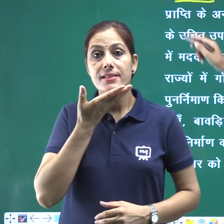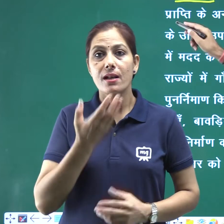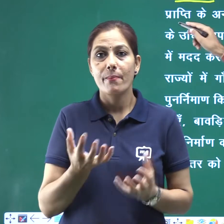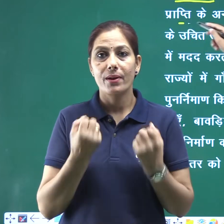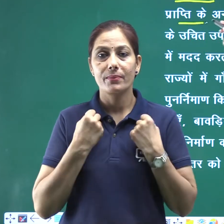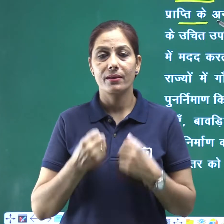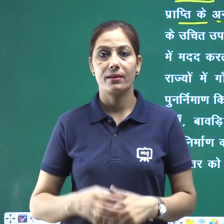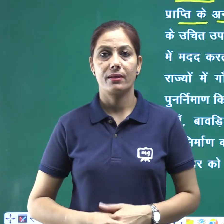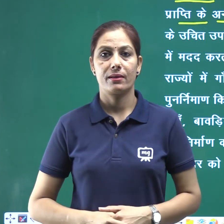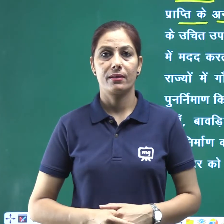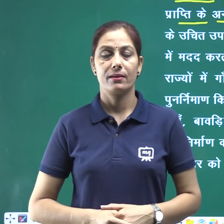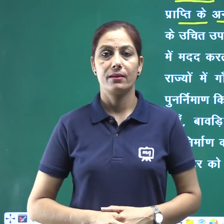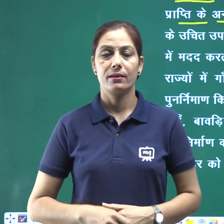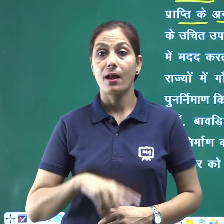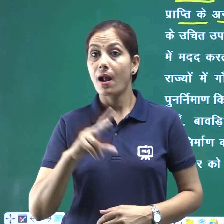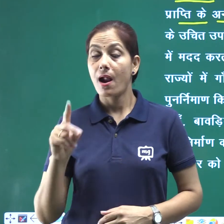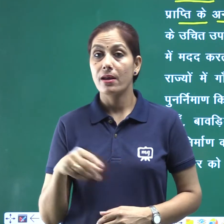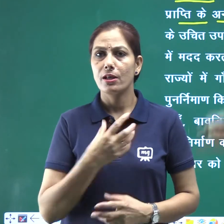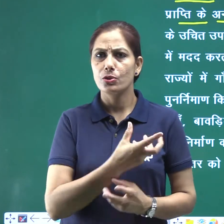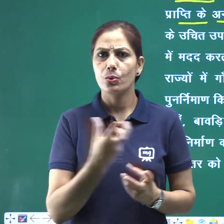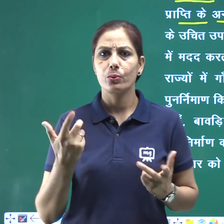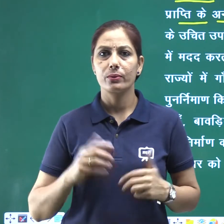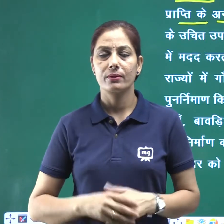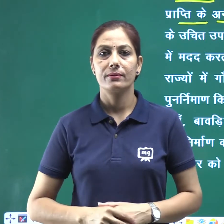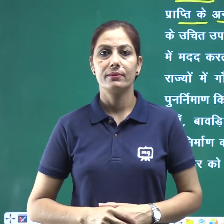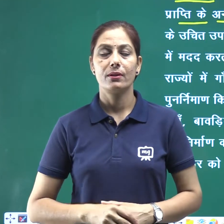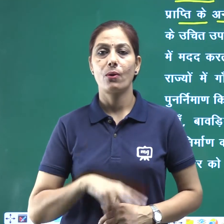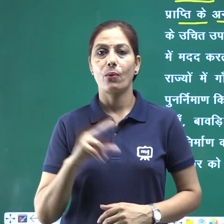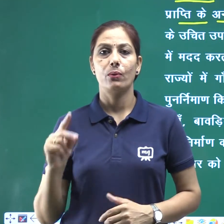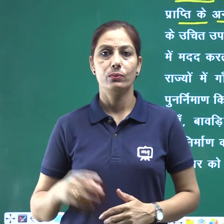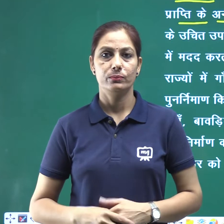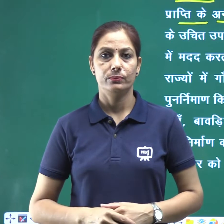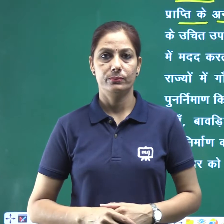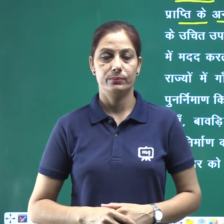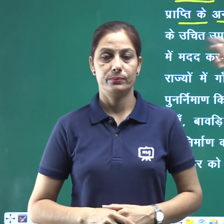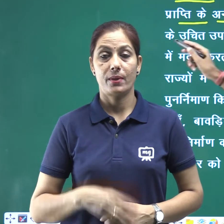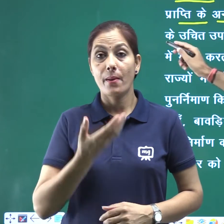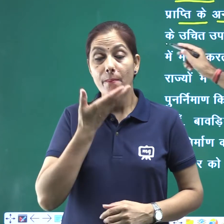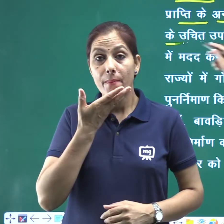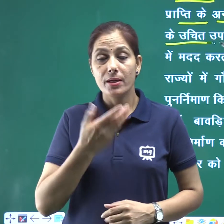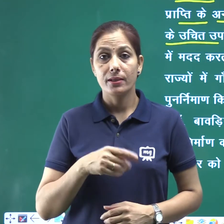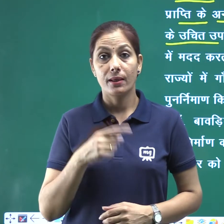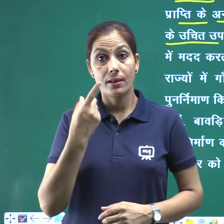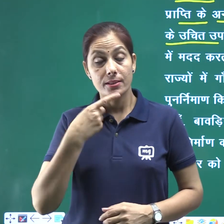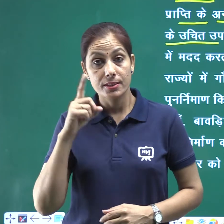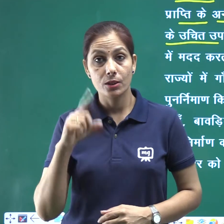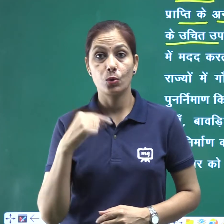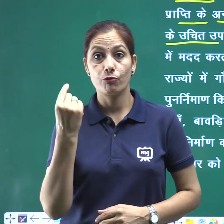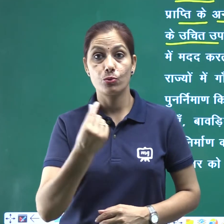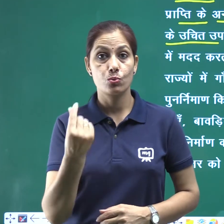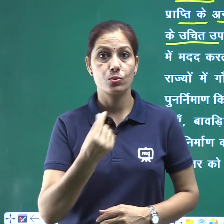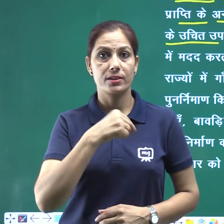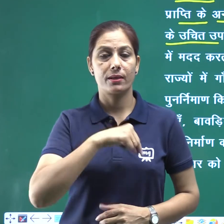के अन्य स्रोत और पानी के उचित उपयोग पर